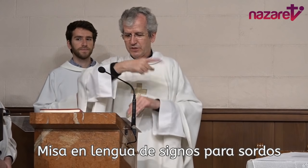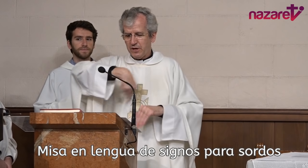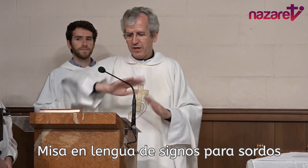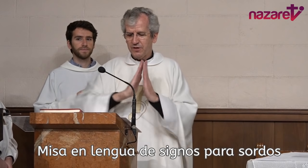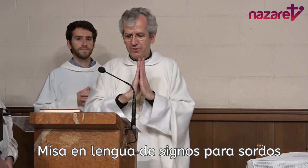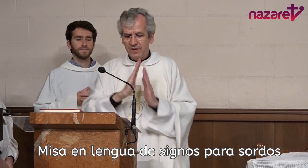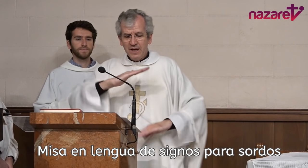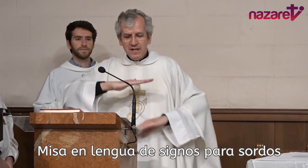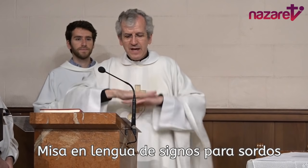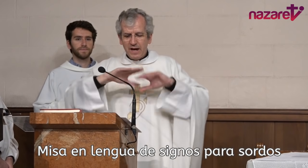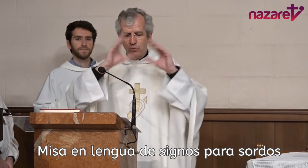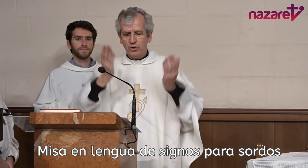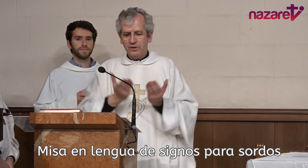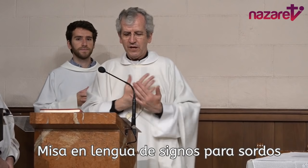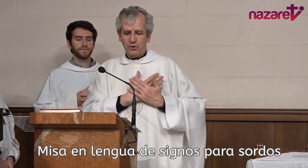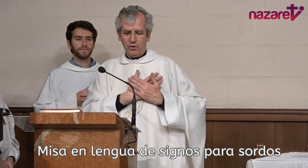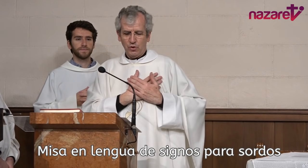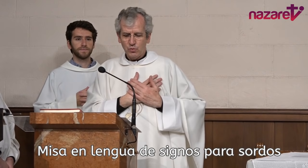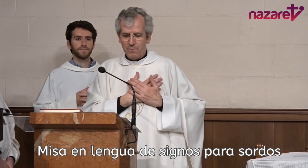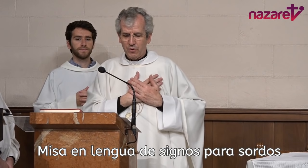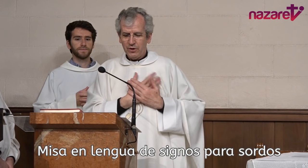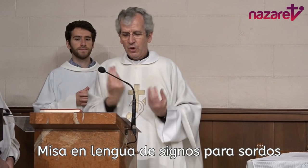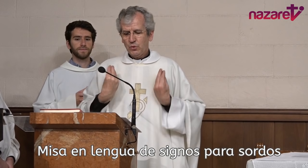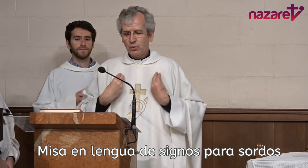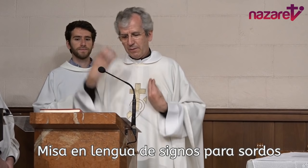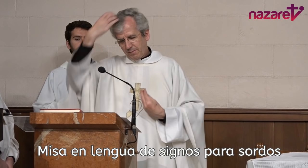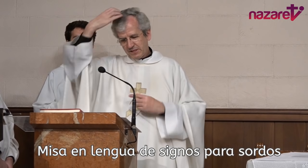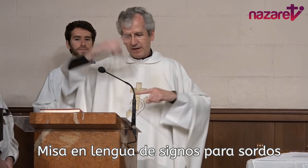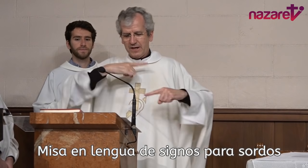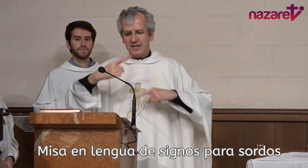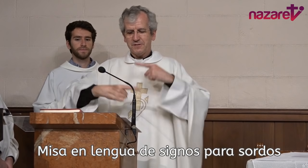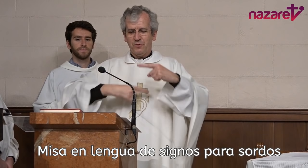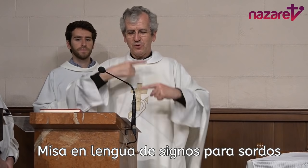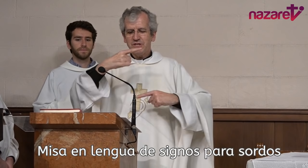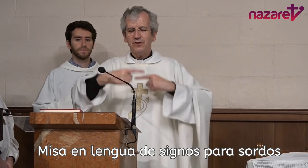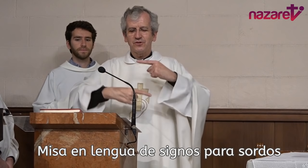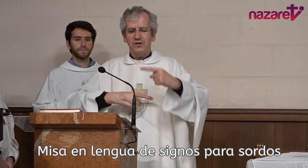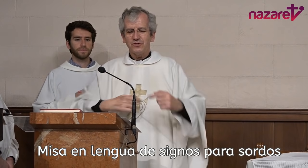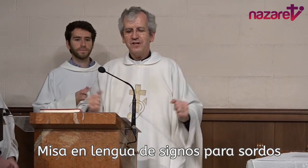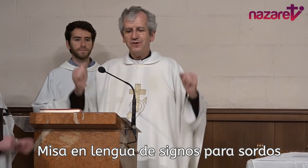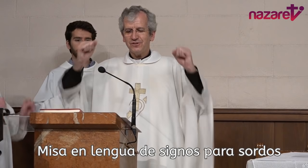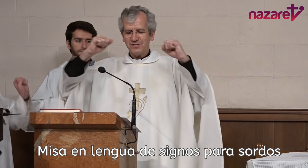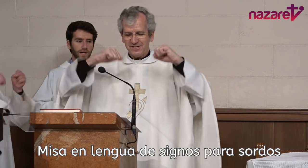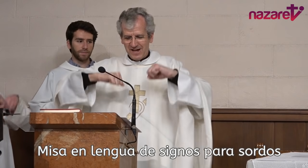nuestra oración, llena el mundo entero con tu amor, tú que vives y reinas por los siglos de los siglos.